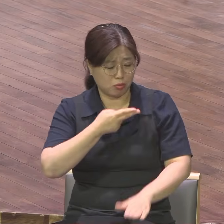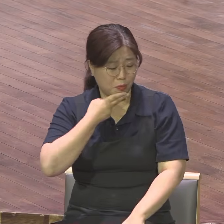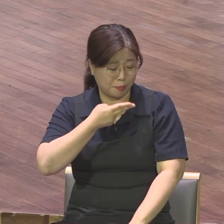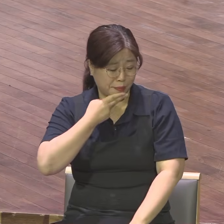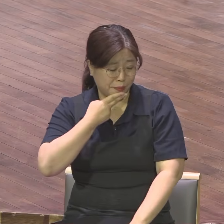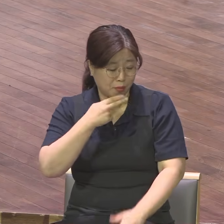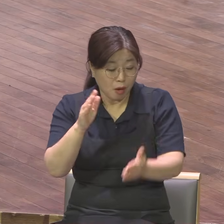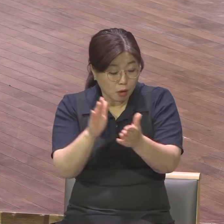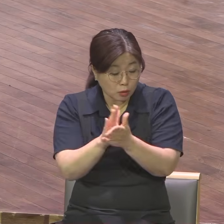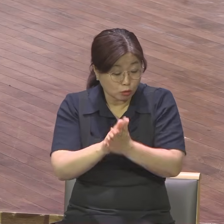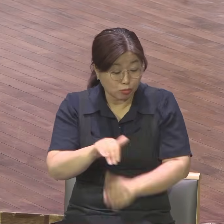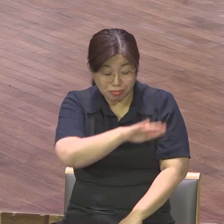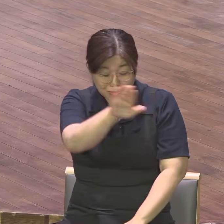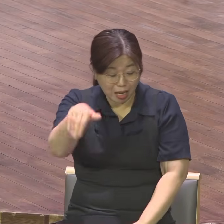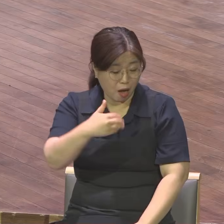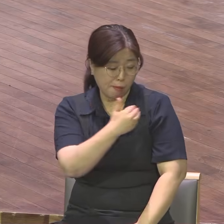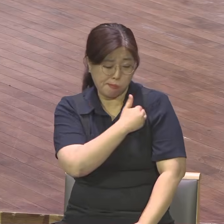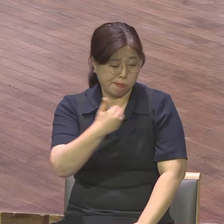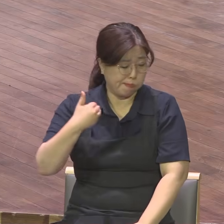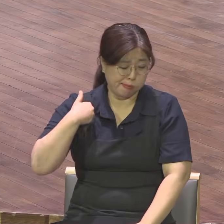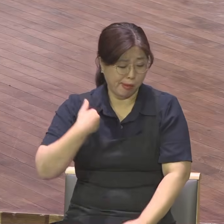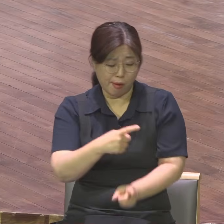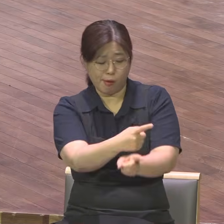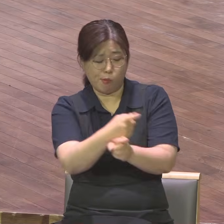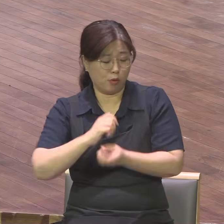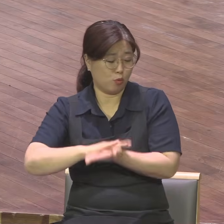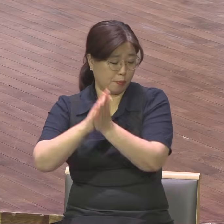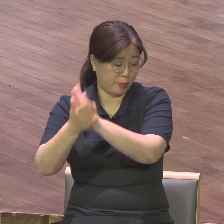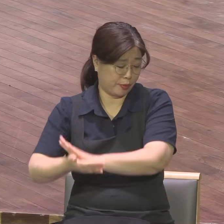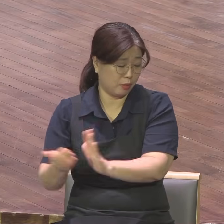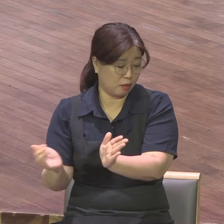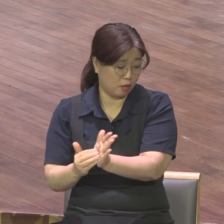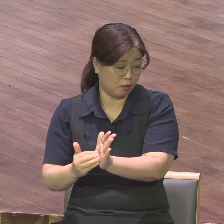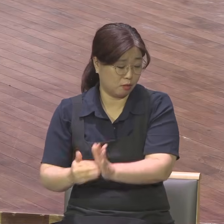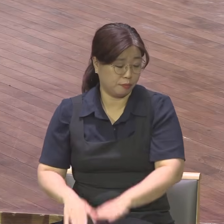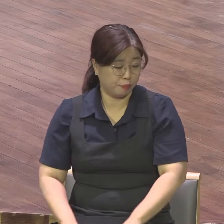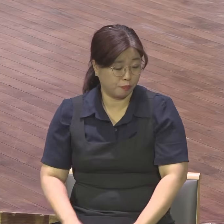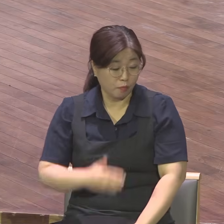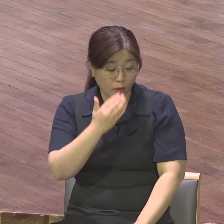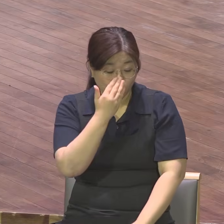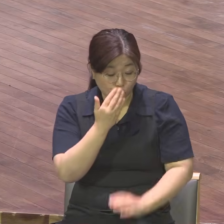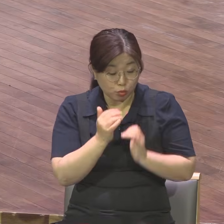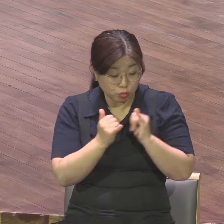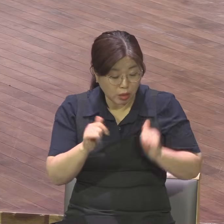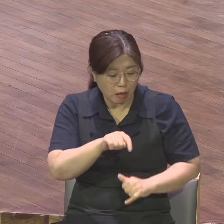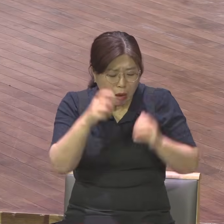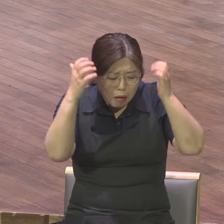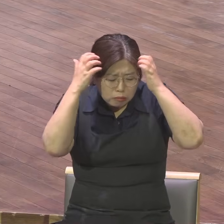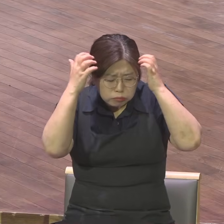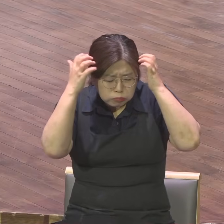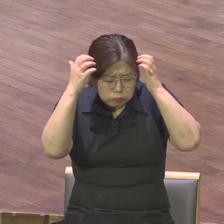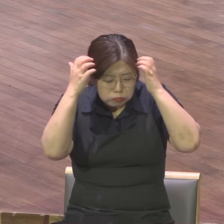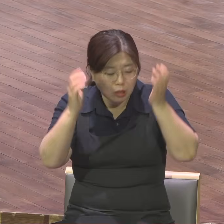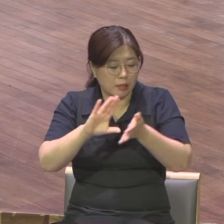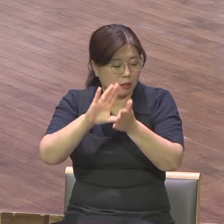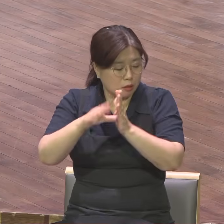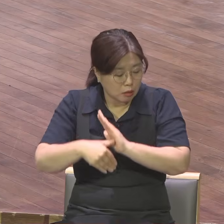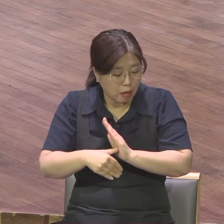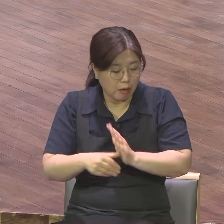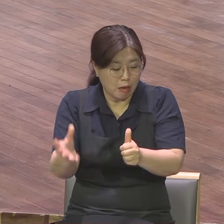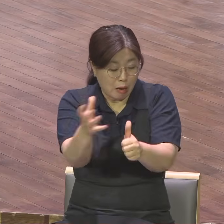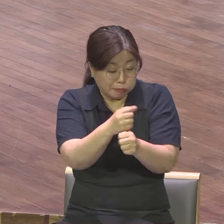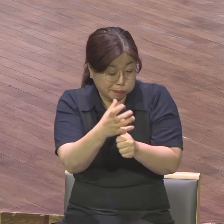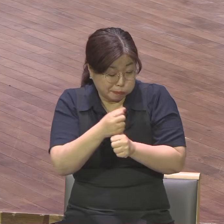자가 없고 친구들도 다 배반하여 원수들이 되었도다. 유다는 환난과 많은 고난